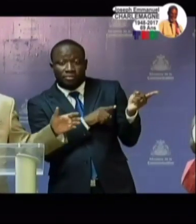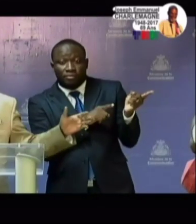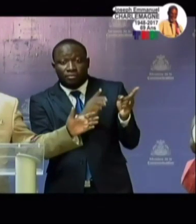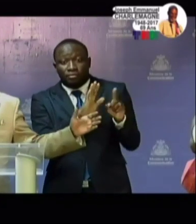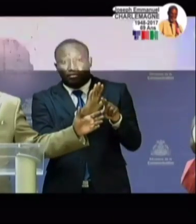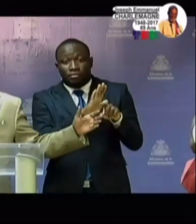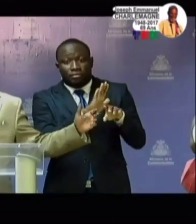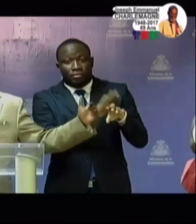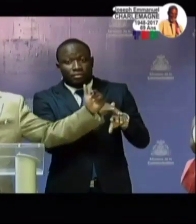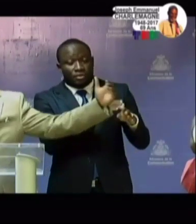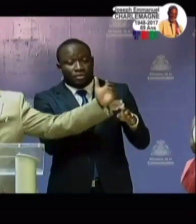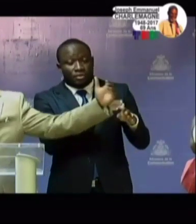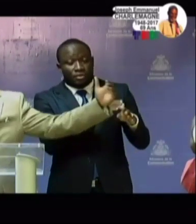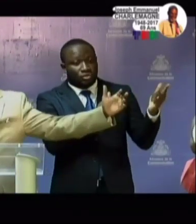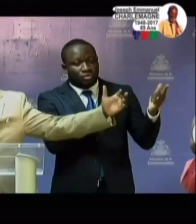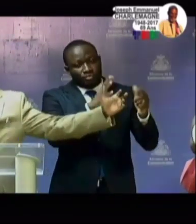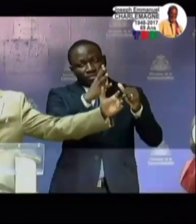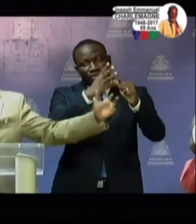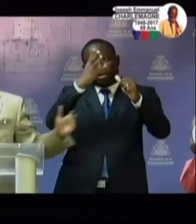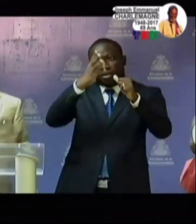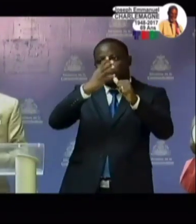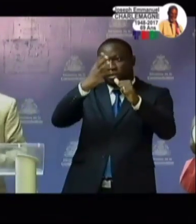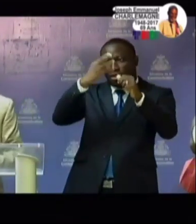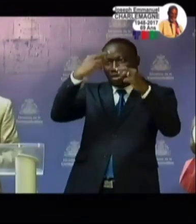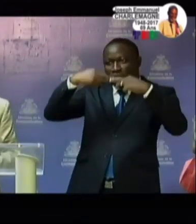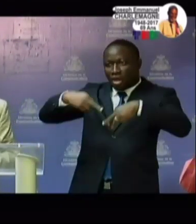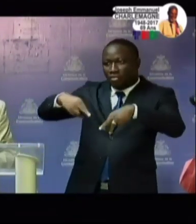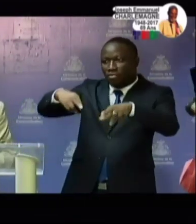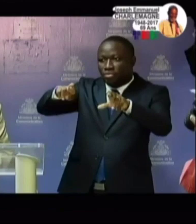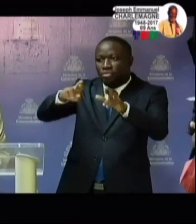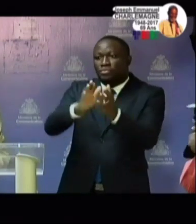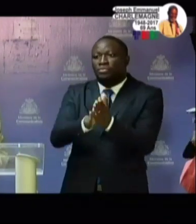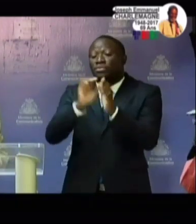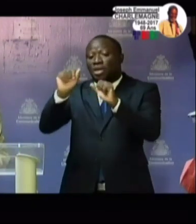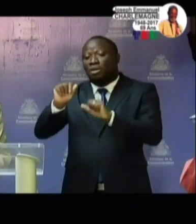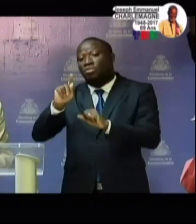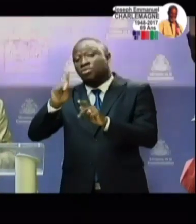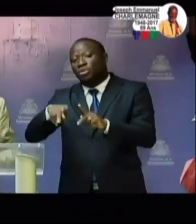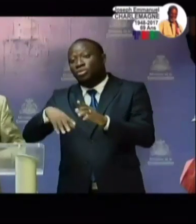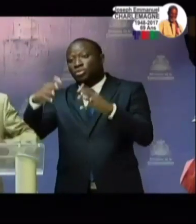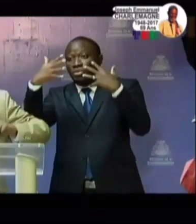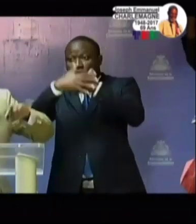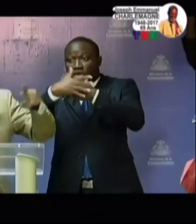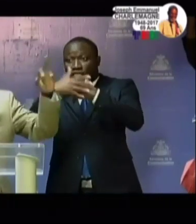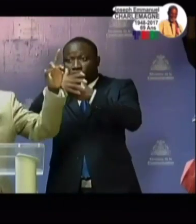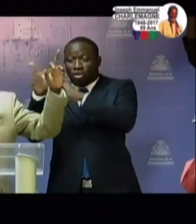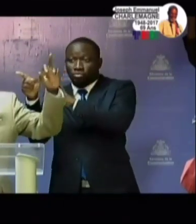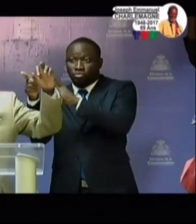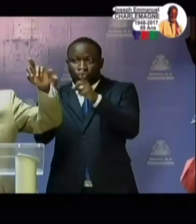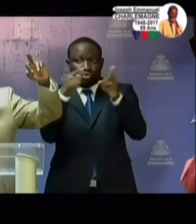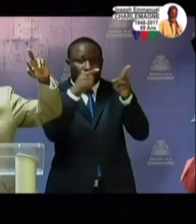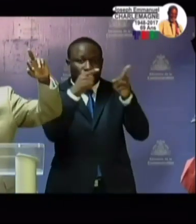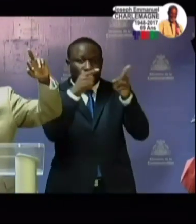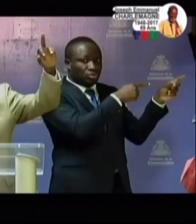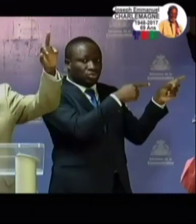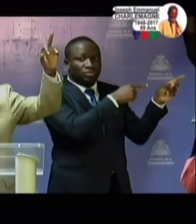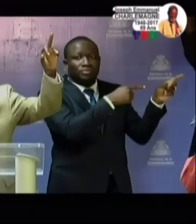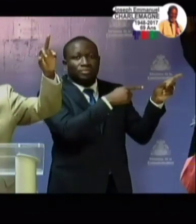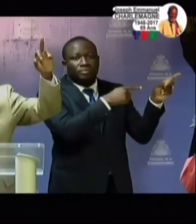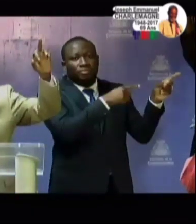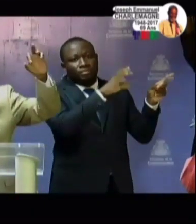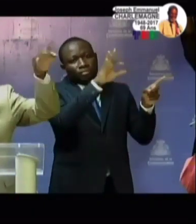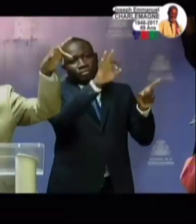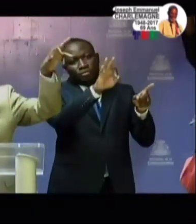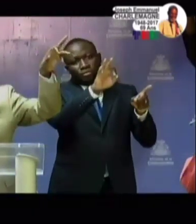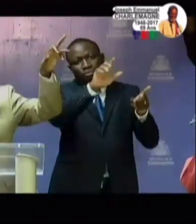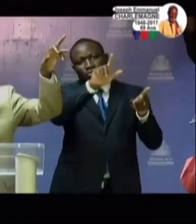sous partie qui bord de 4e avenue à plastique là il cap permettre au monde qui sont Kafou ou cap passer par exemple dans zone Flambert